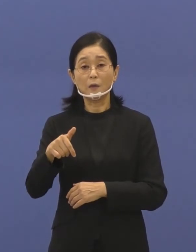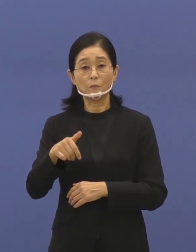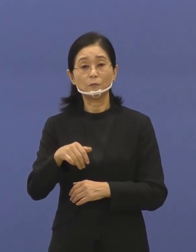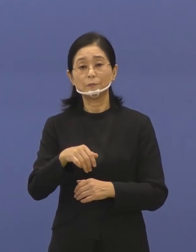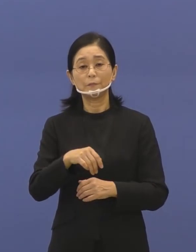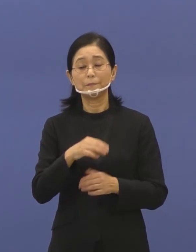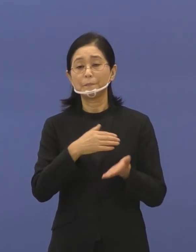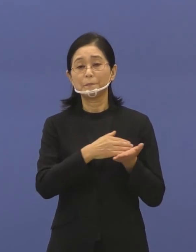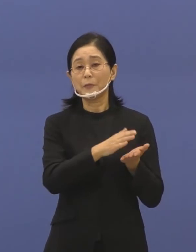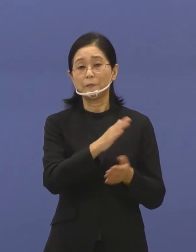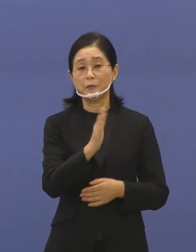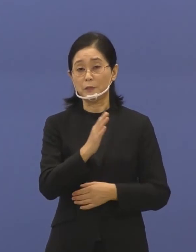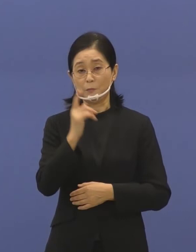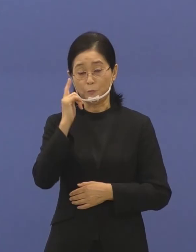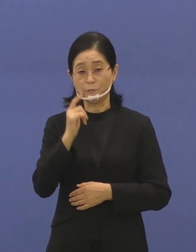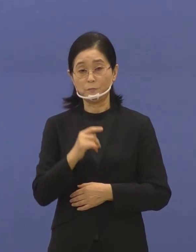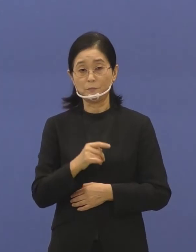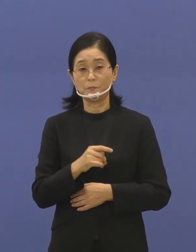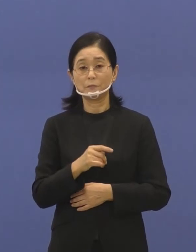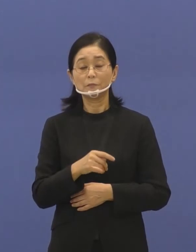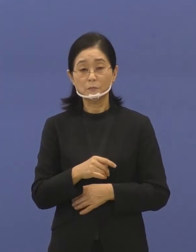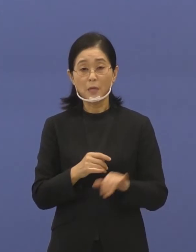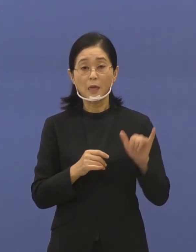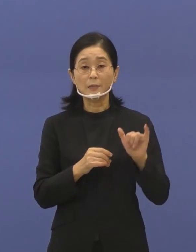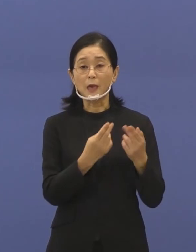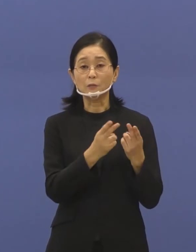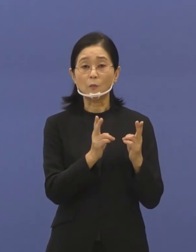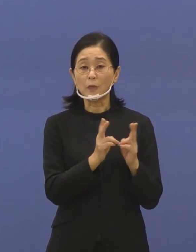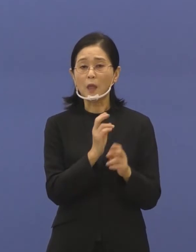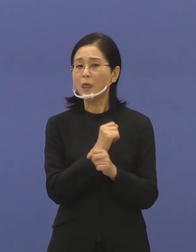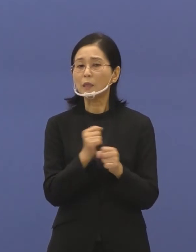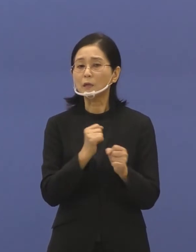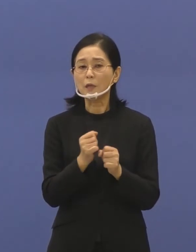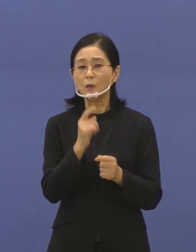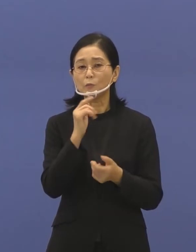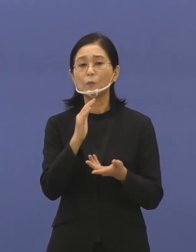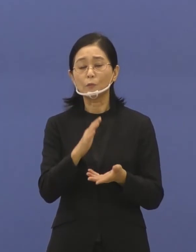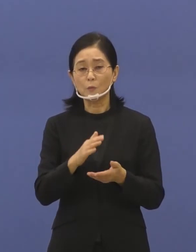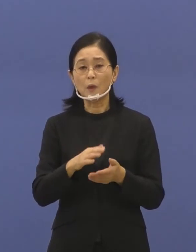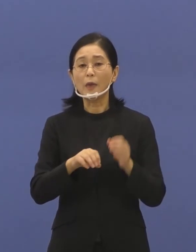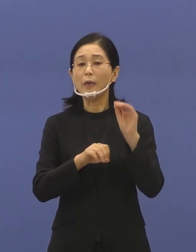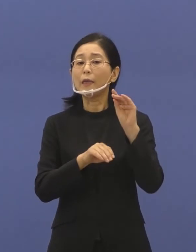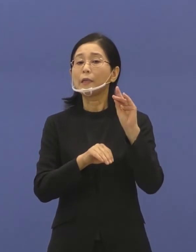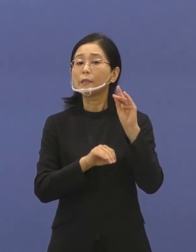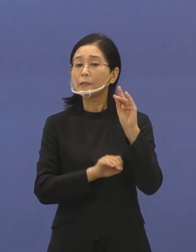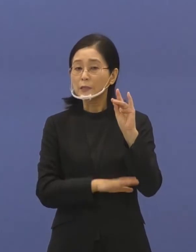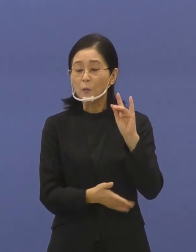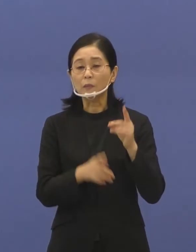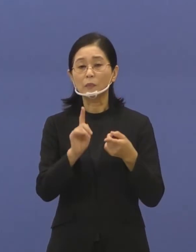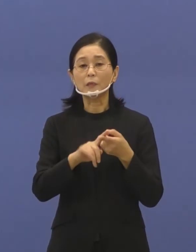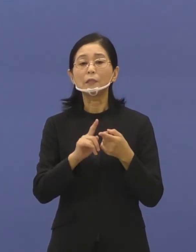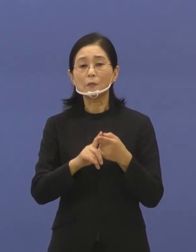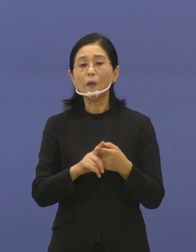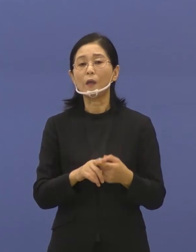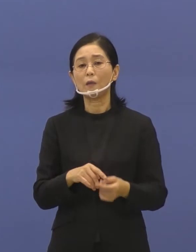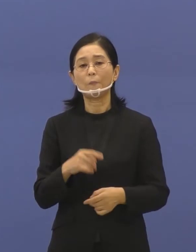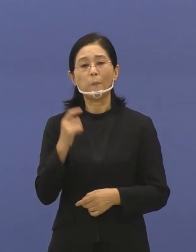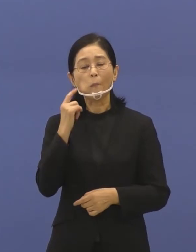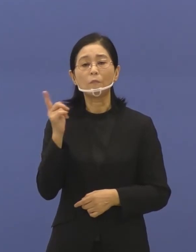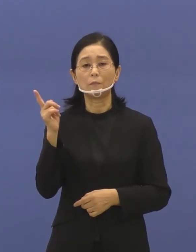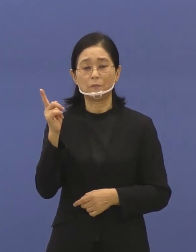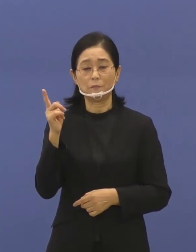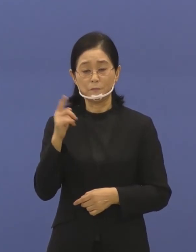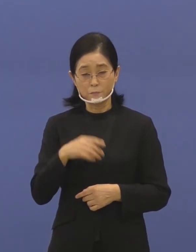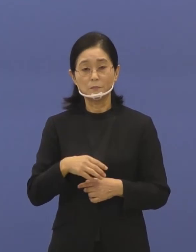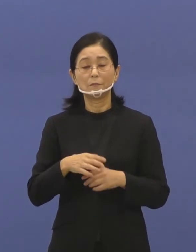で、野党だから何々できないっていうのはこう基本的に全てデマと言っておく、そういうデマでこう選挙